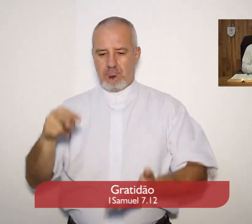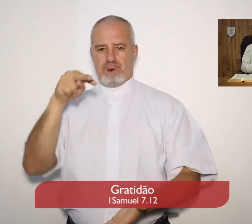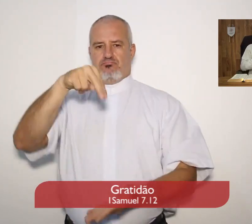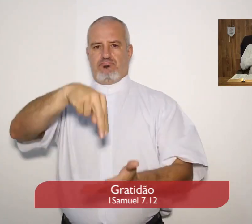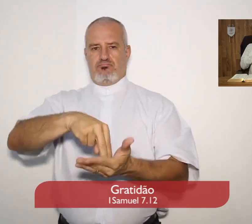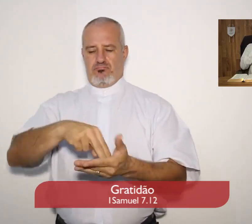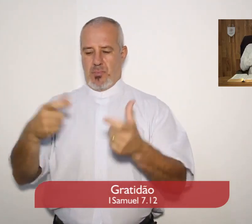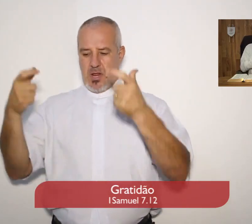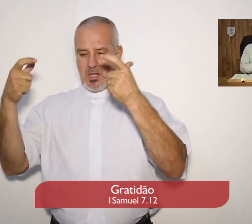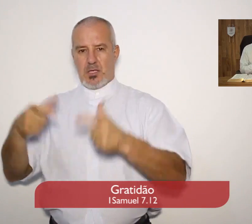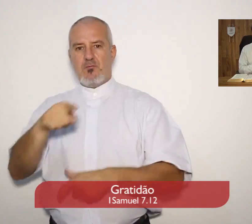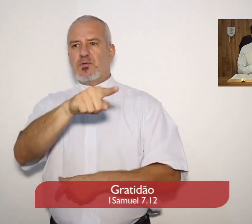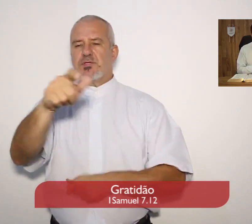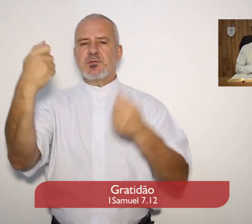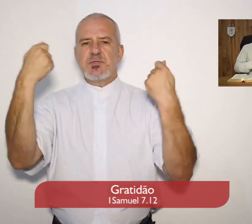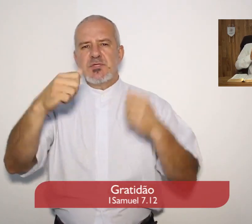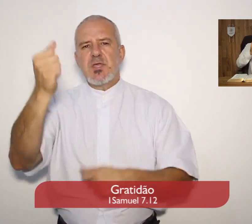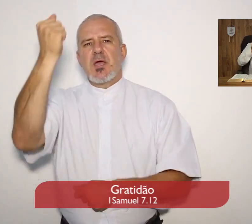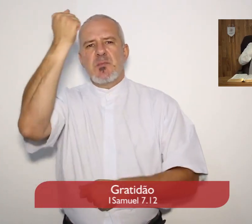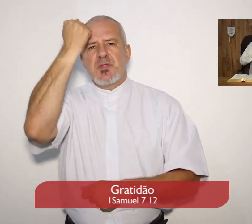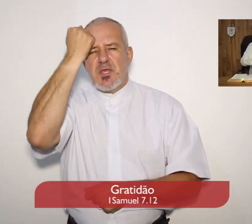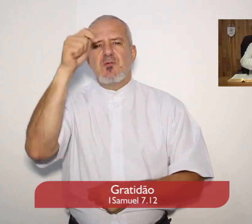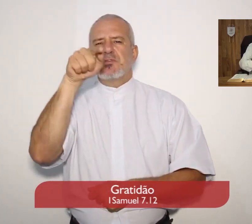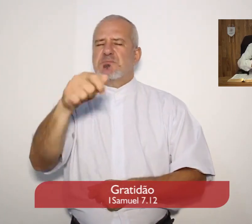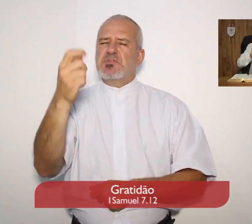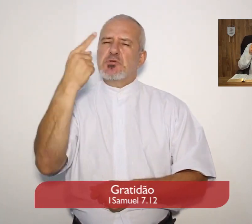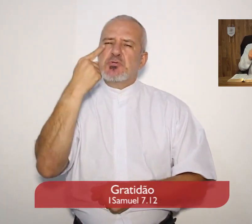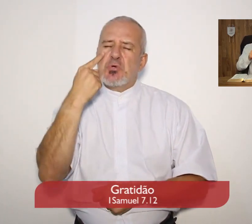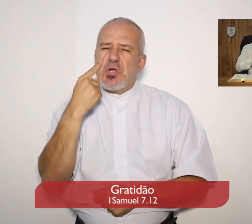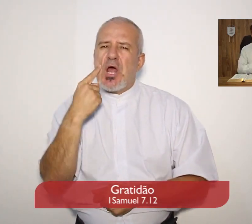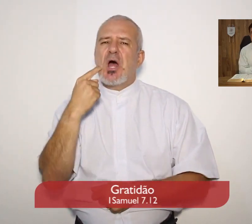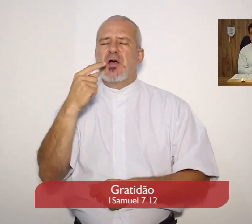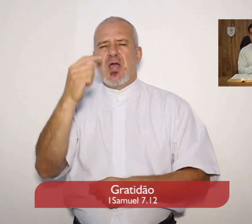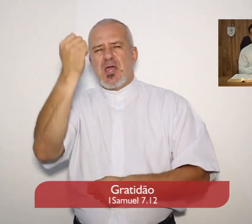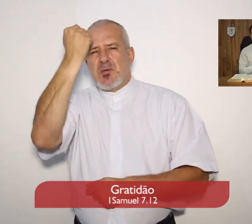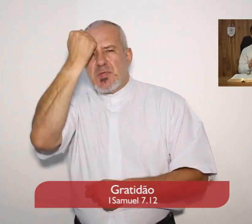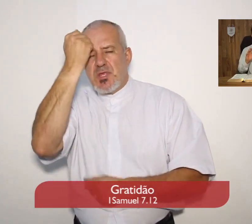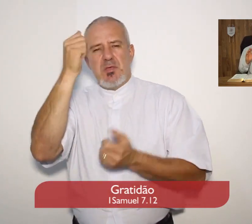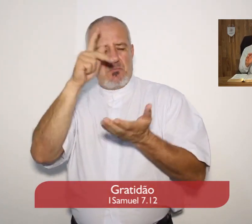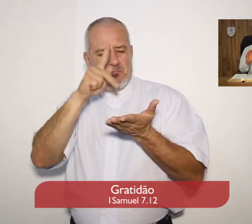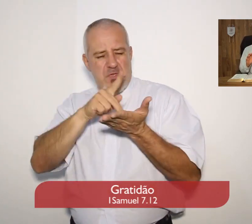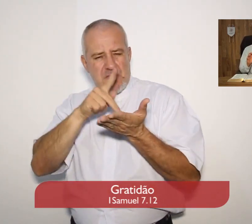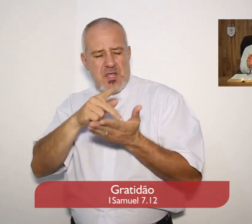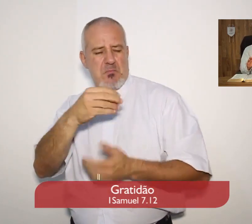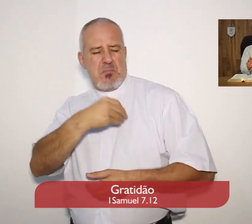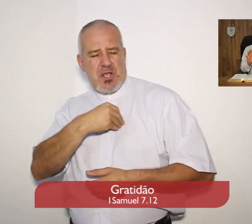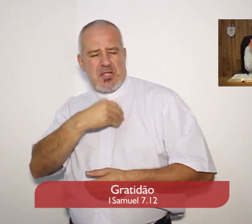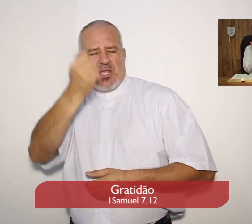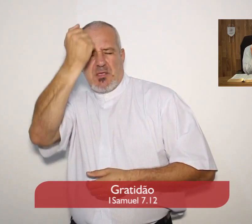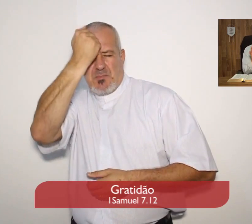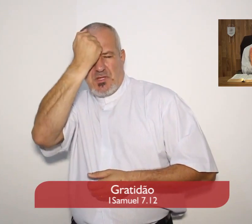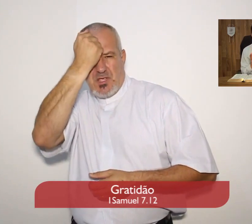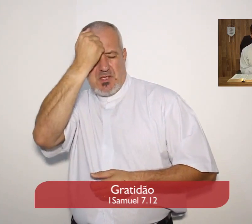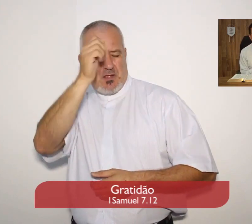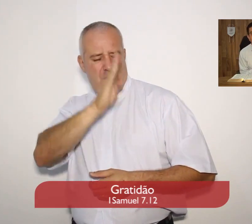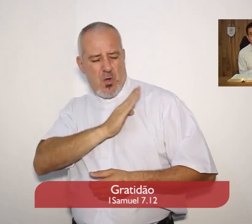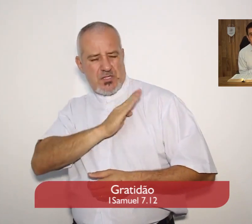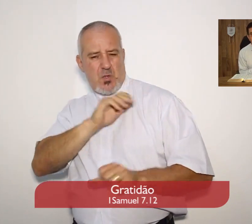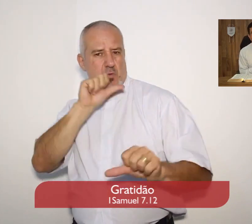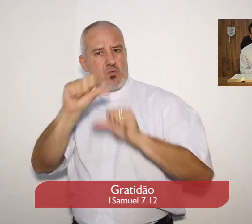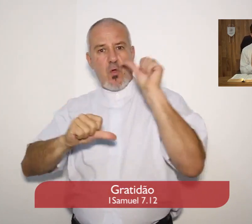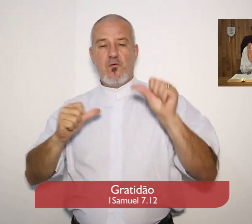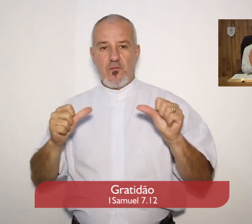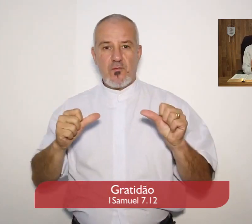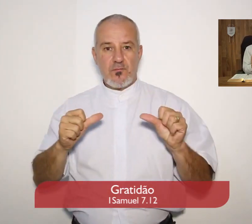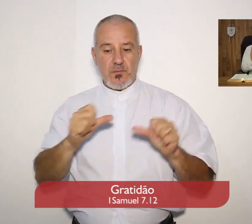quebrantamento, é a torre de lágrimas. Eu quero ministrar aqui nesta casa, onde nós estamos ministrando esta graça tão